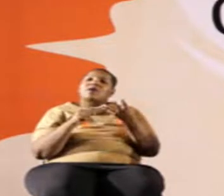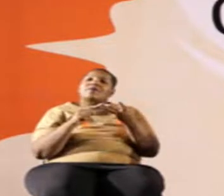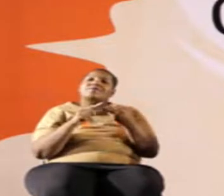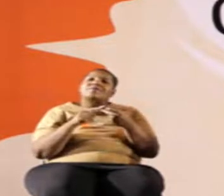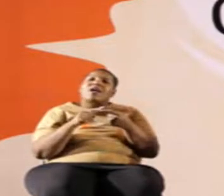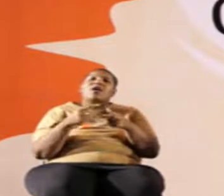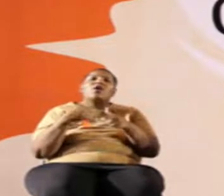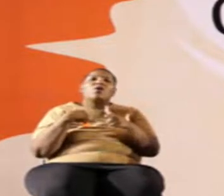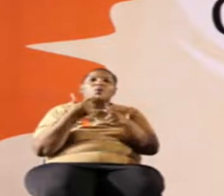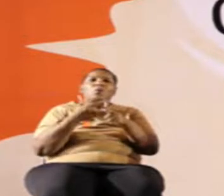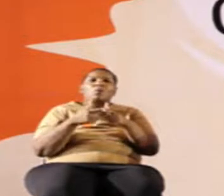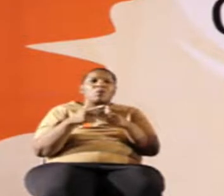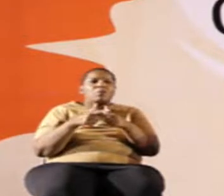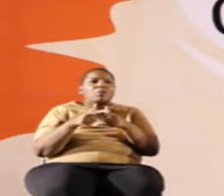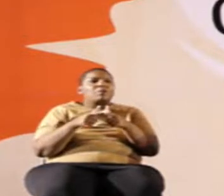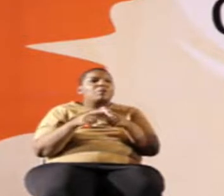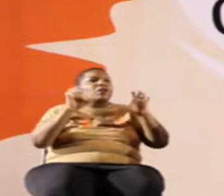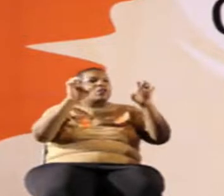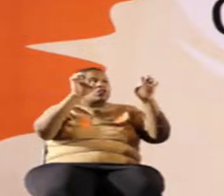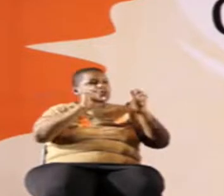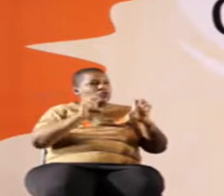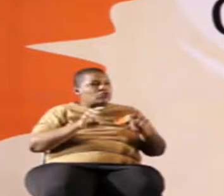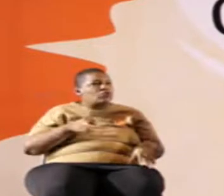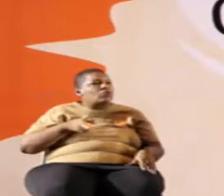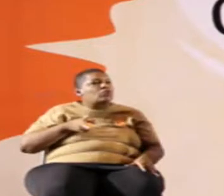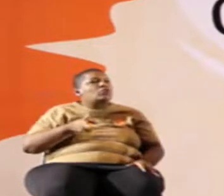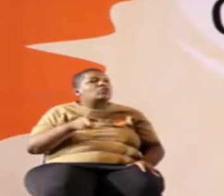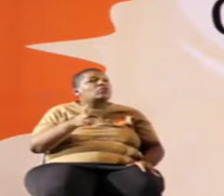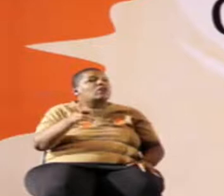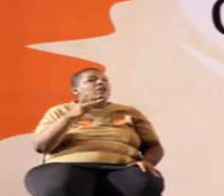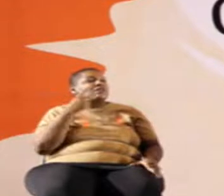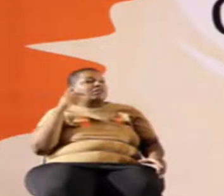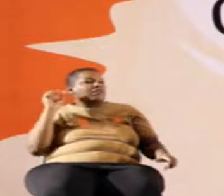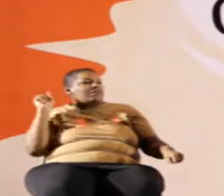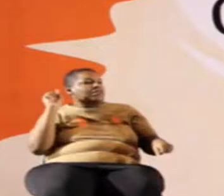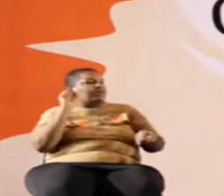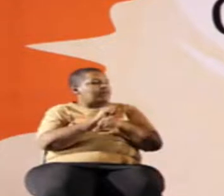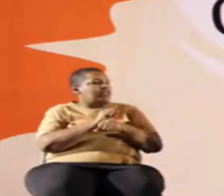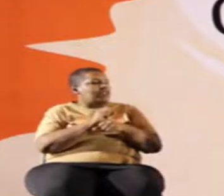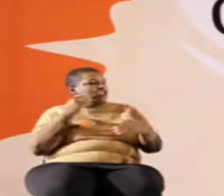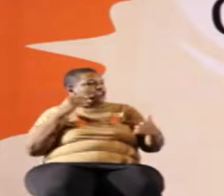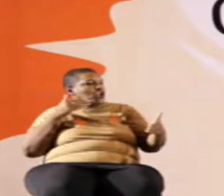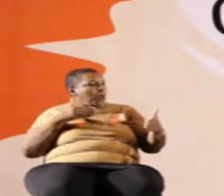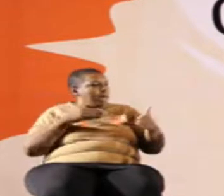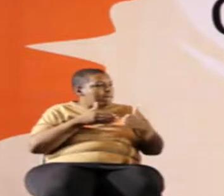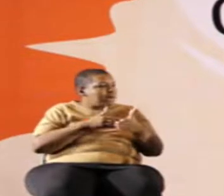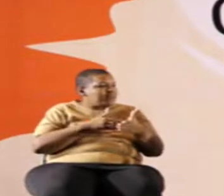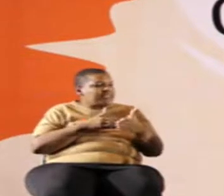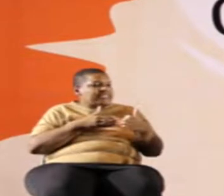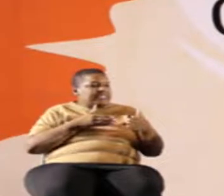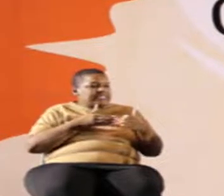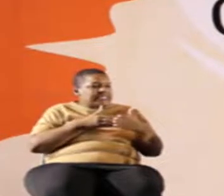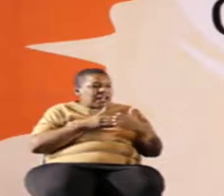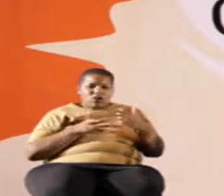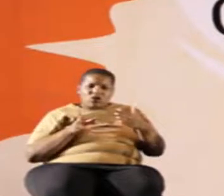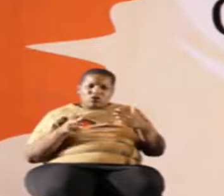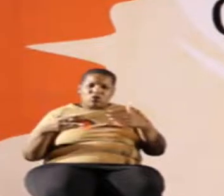amarras estruturais que permanecem a impedir, a bloquear, a